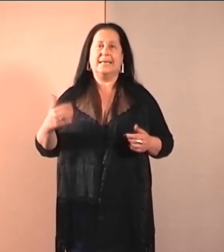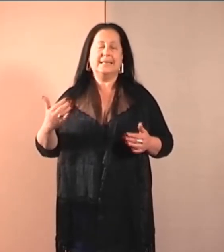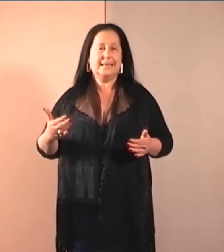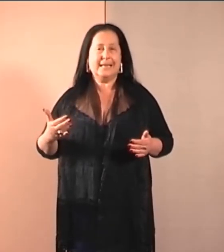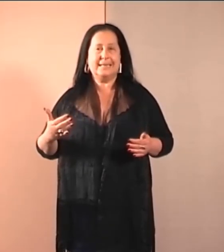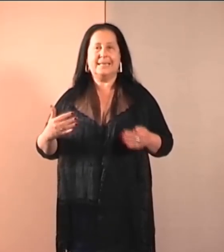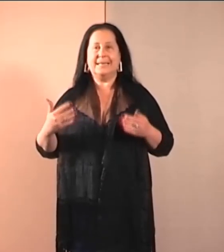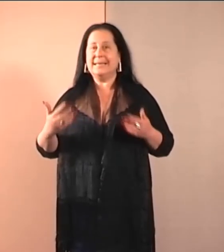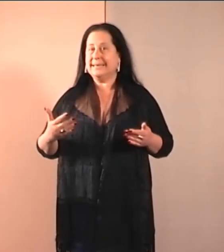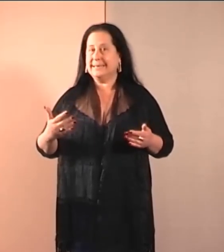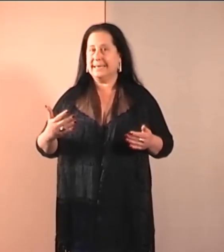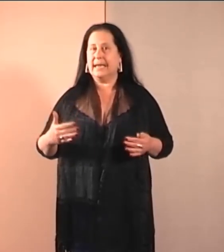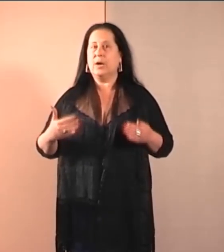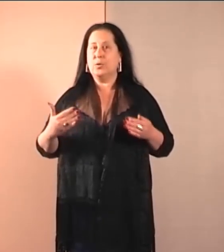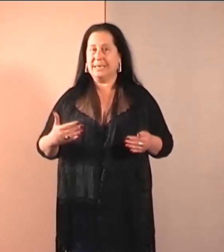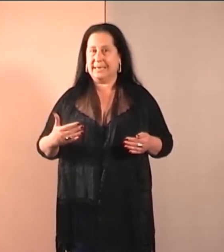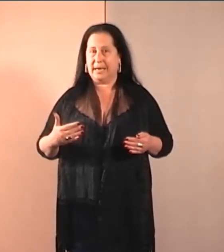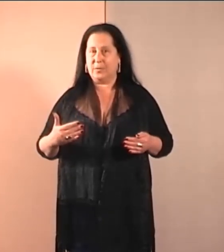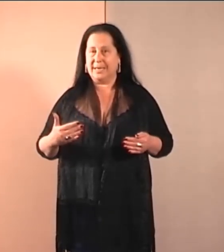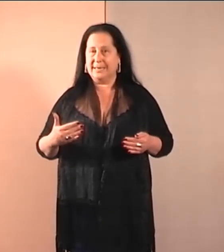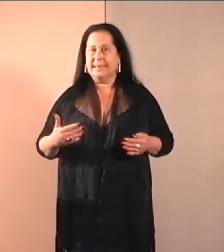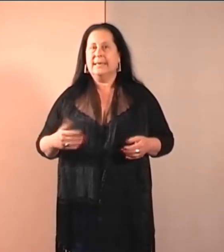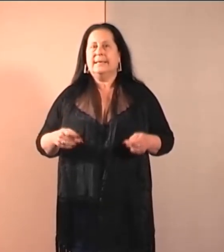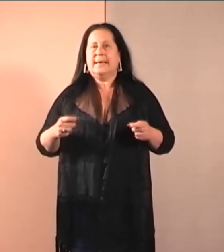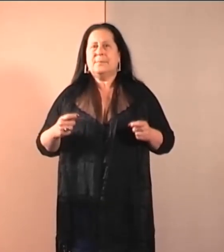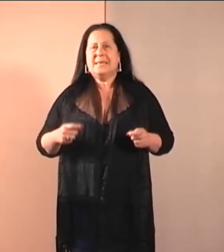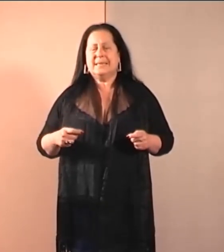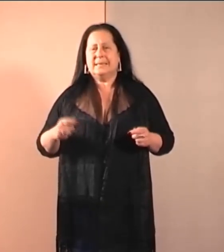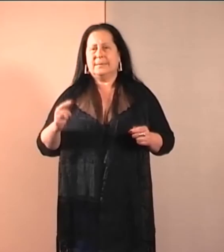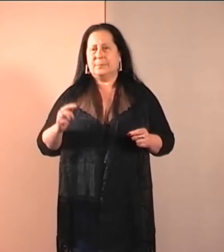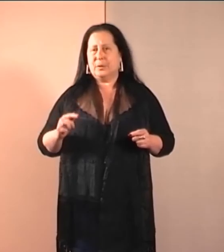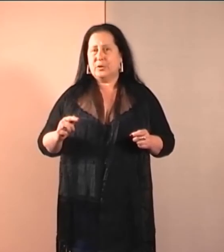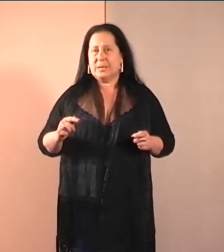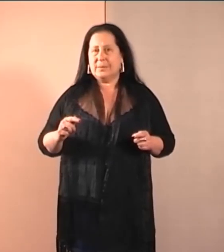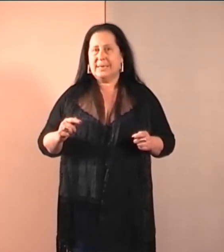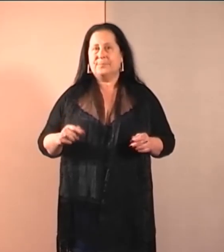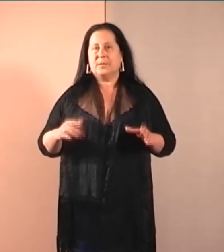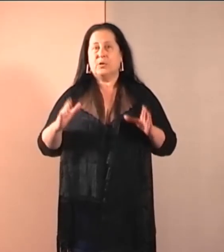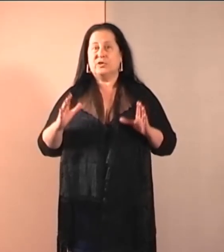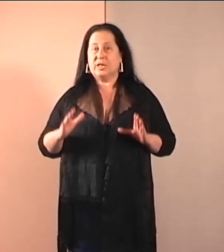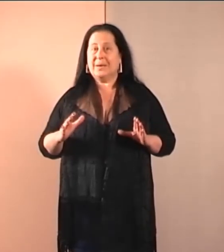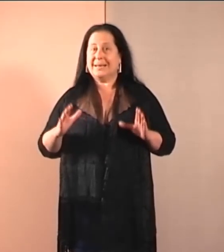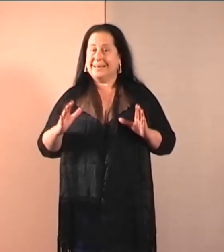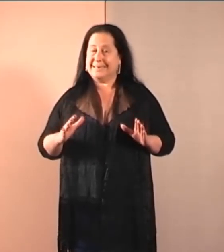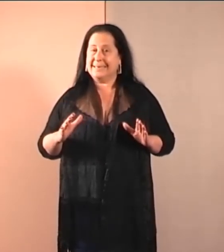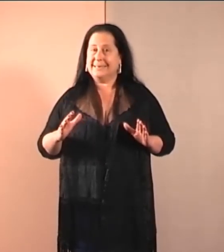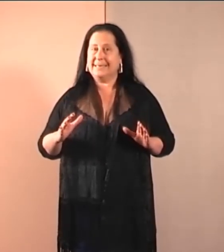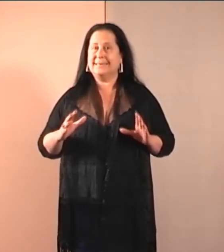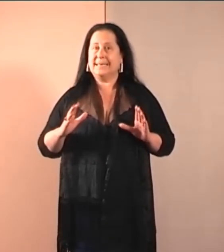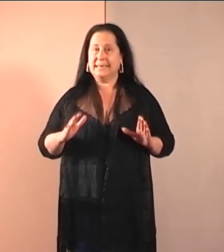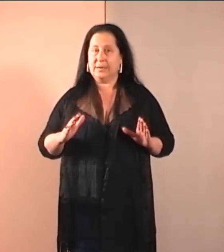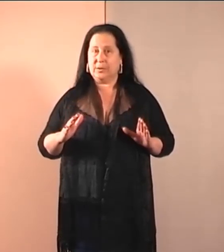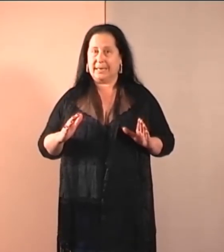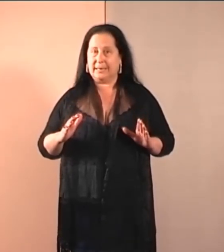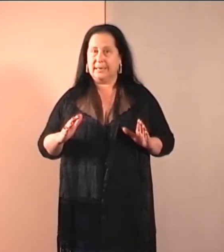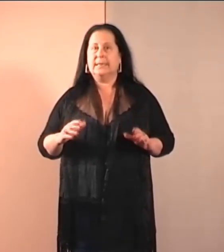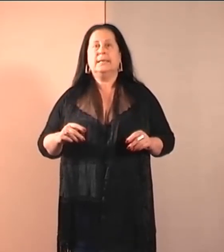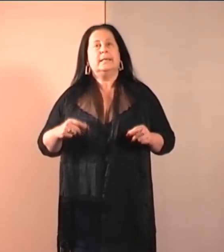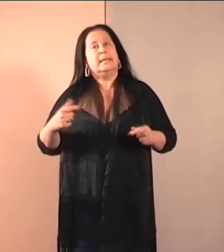en el aire, en la tierra o en el agua También prohíbe conservar las cenizas en el hogar Y,